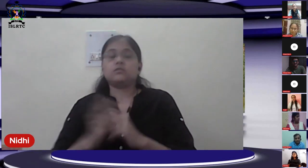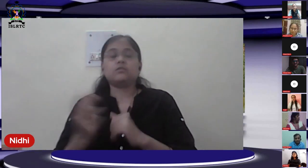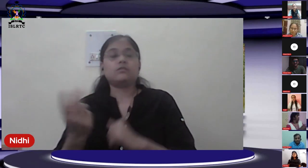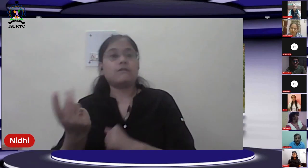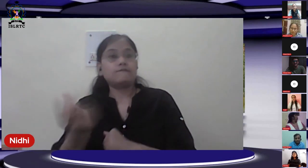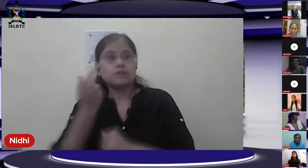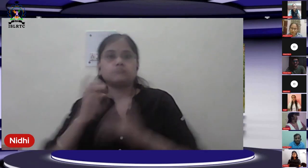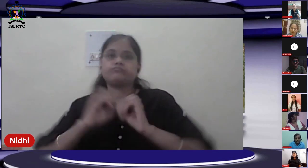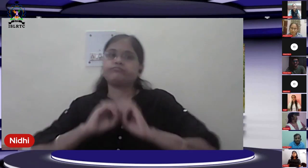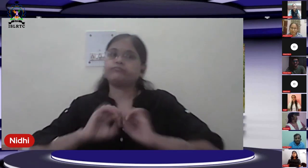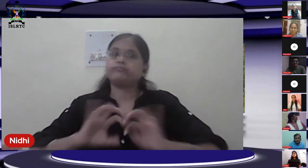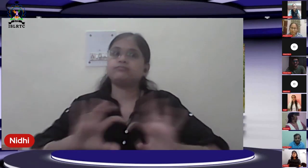होगा।